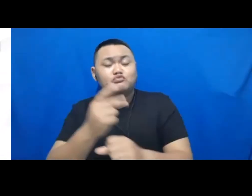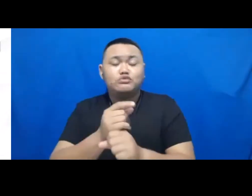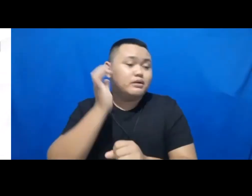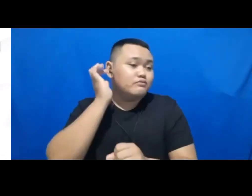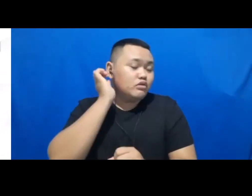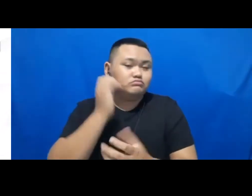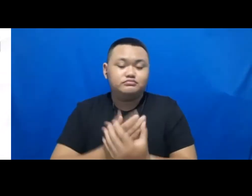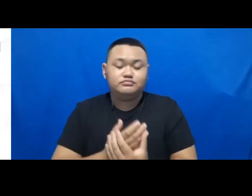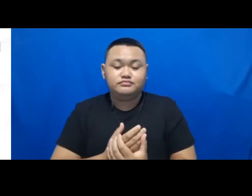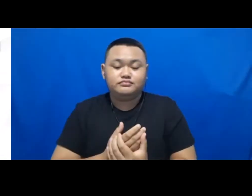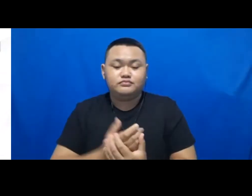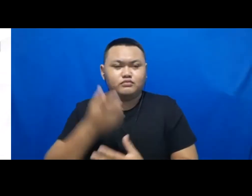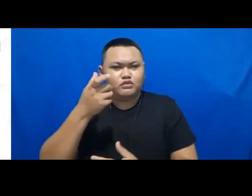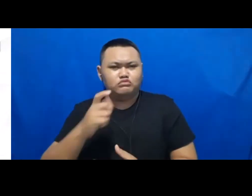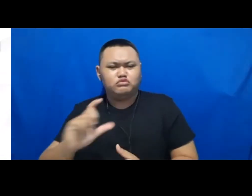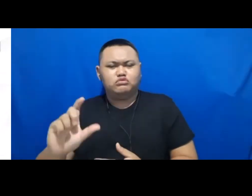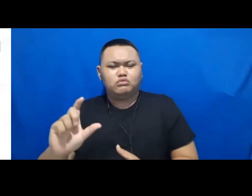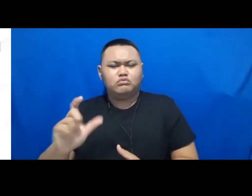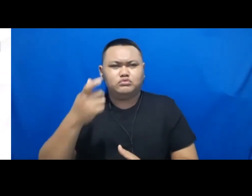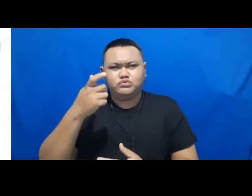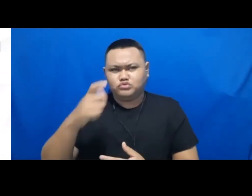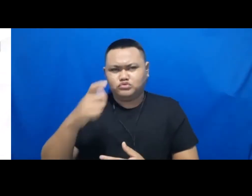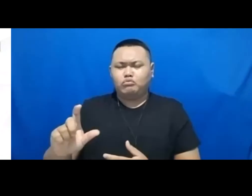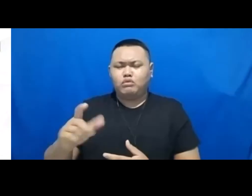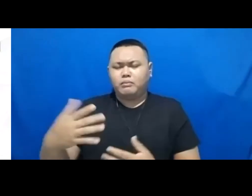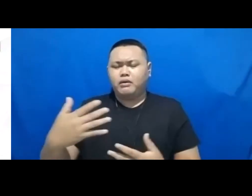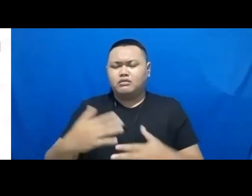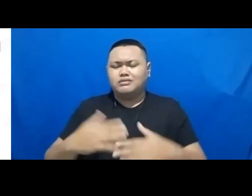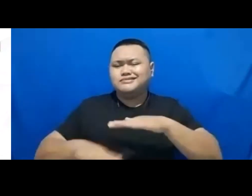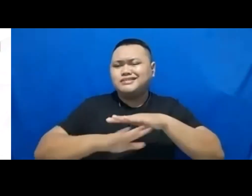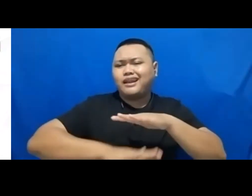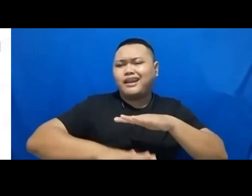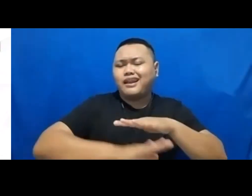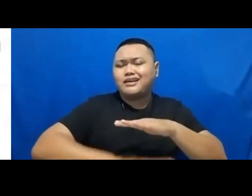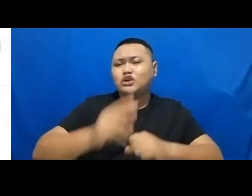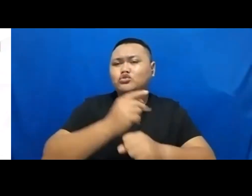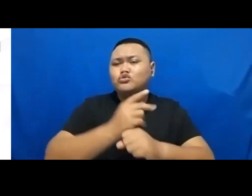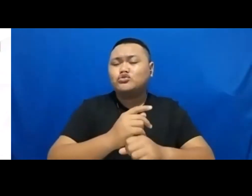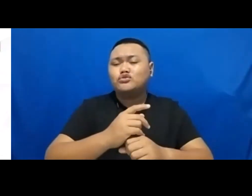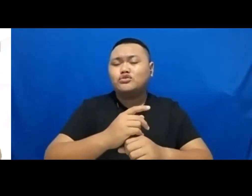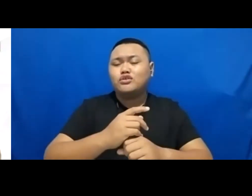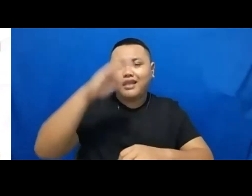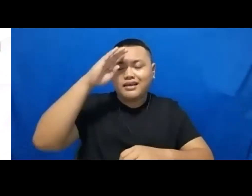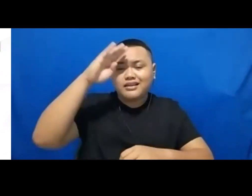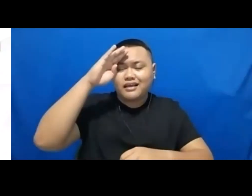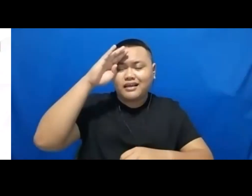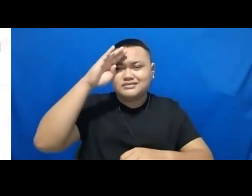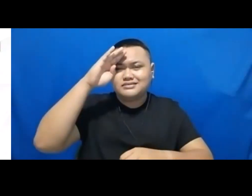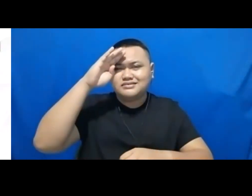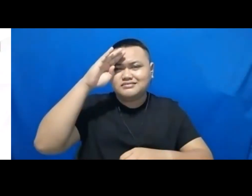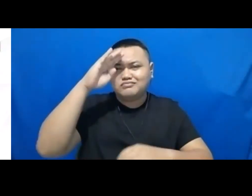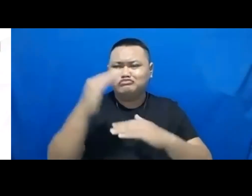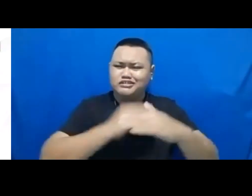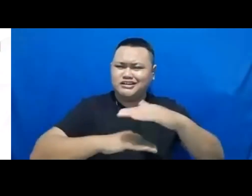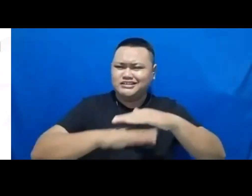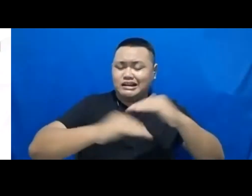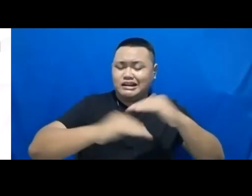sebelum pandemi, pada saat memperingati Hari Anak Nasional, kami warga sekolah semua turun ke lapang